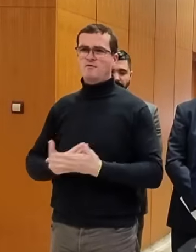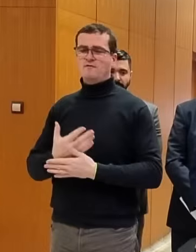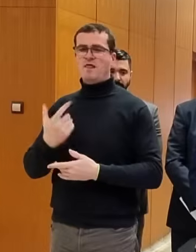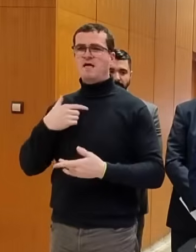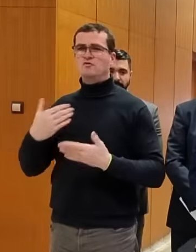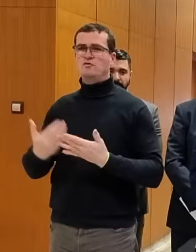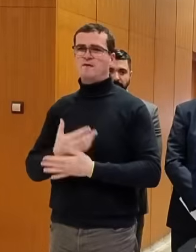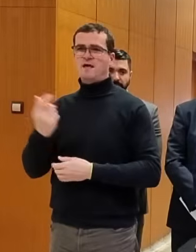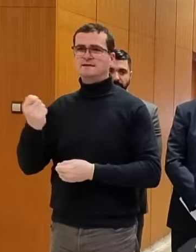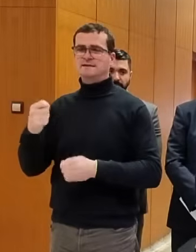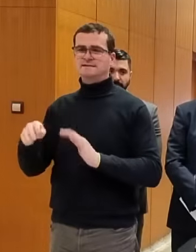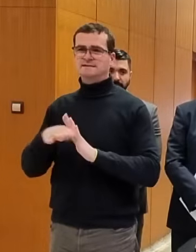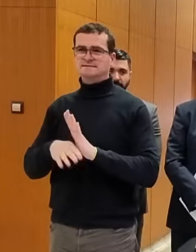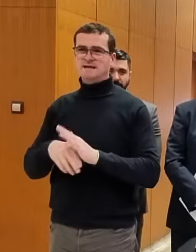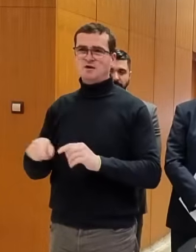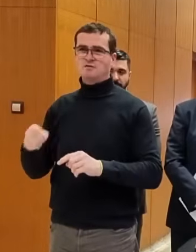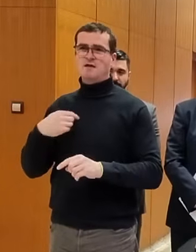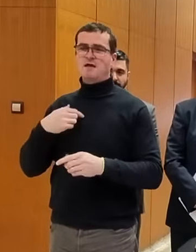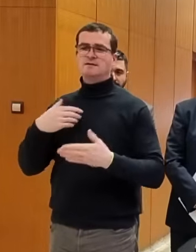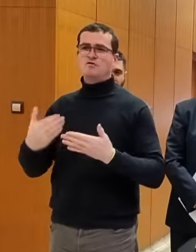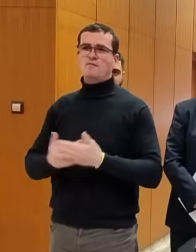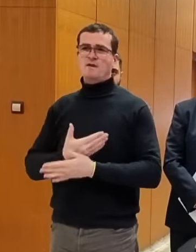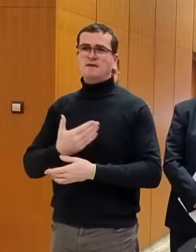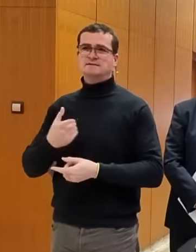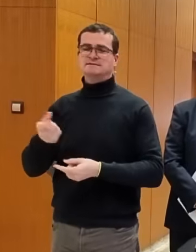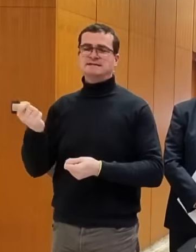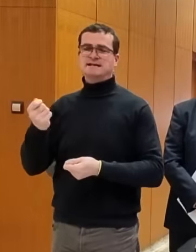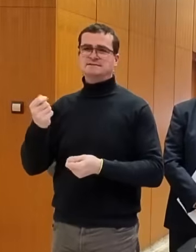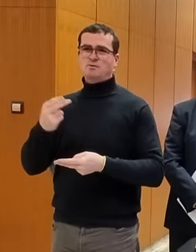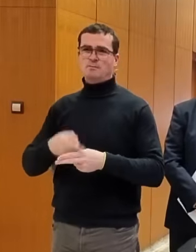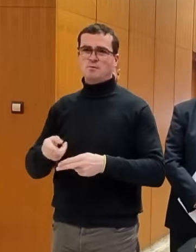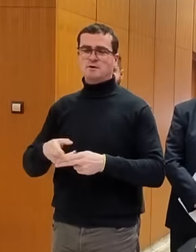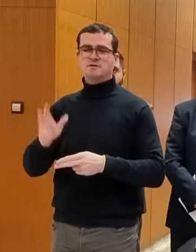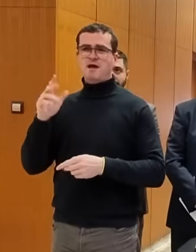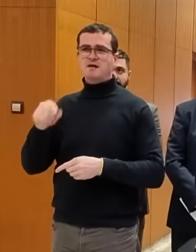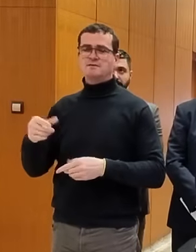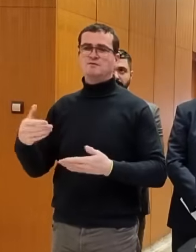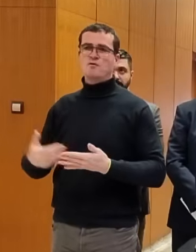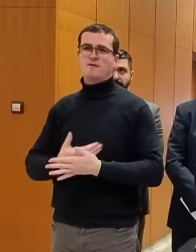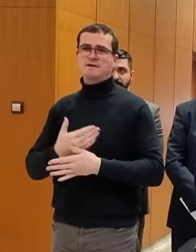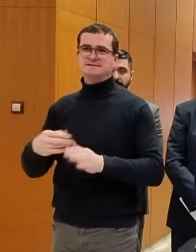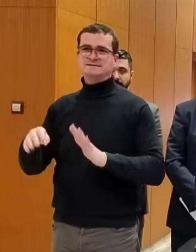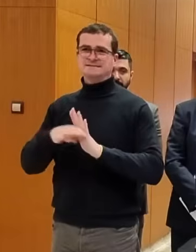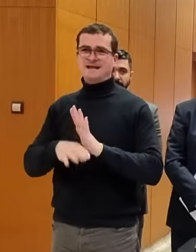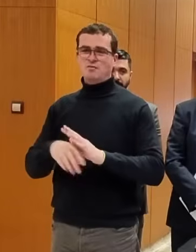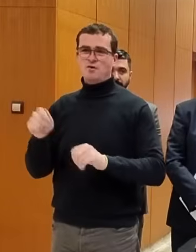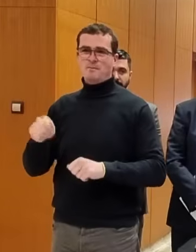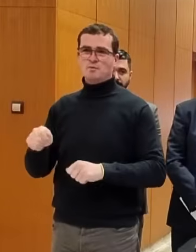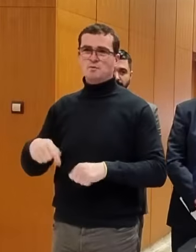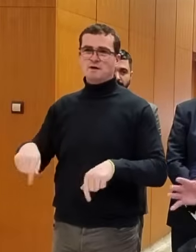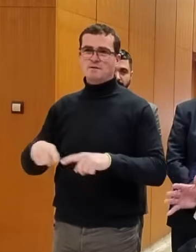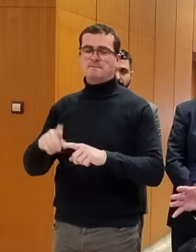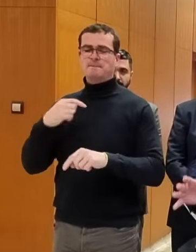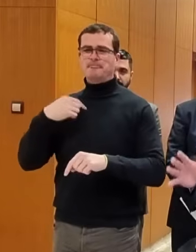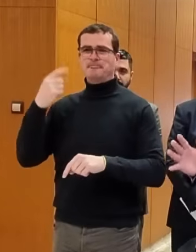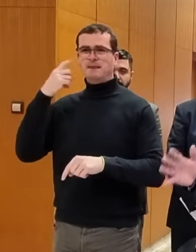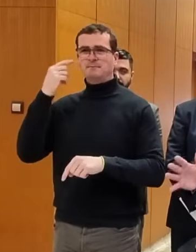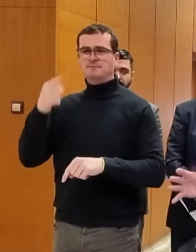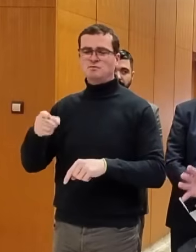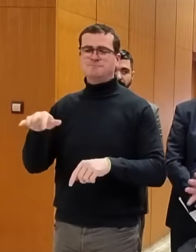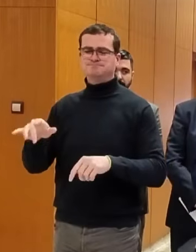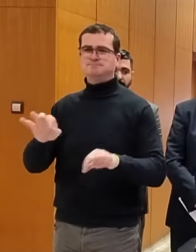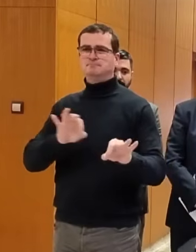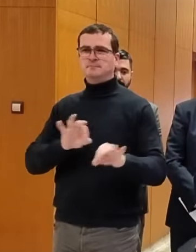ani novelizácia trestného zákona, ani novelizácia trestného poriadku, ani novelizácia zákona o prokuratúre, ale myslím si, že to